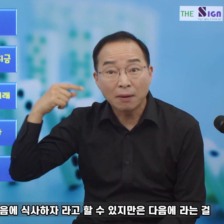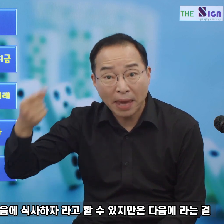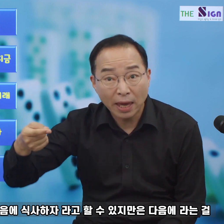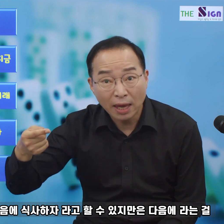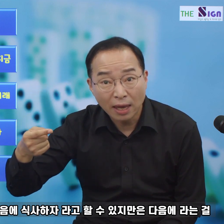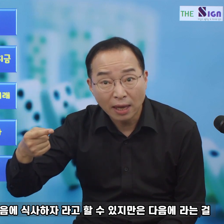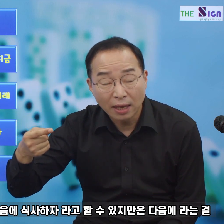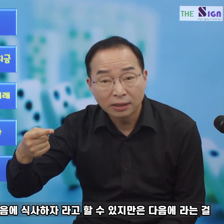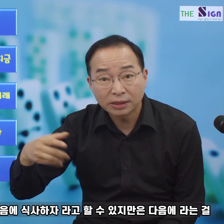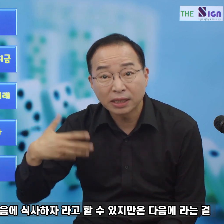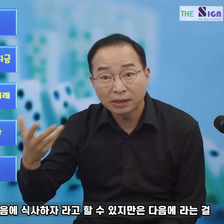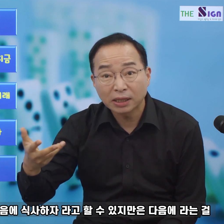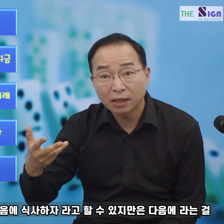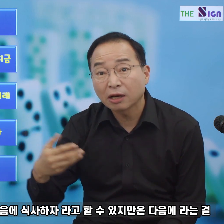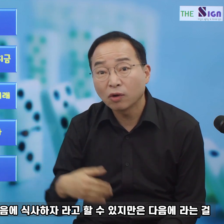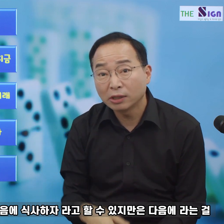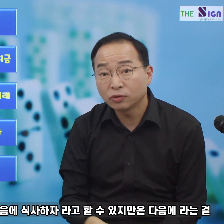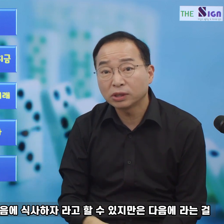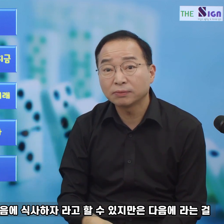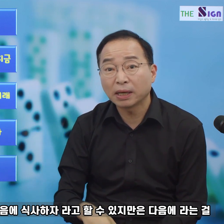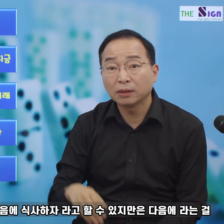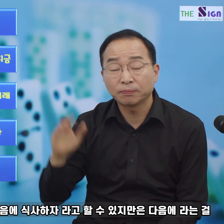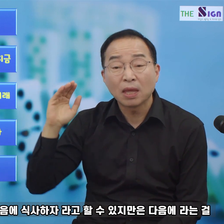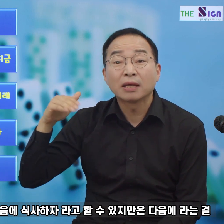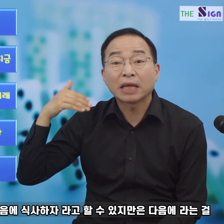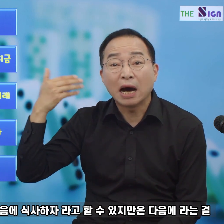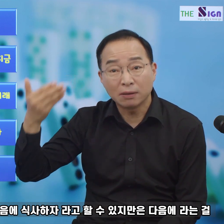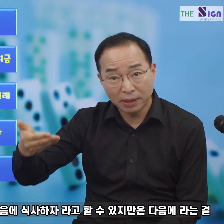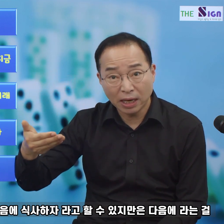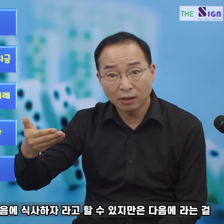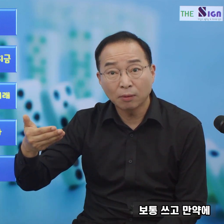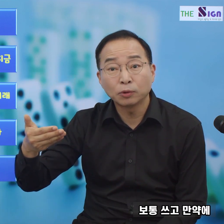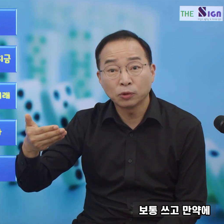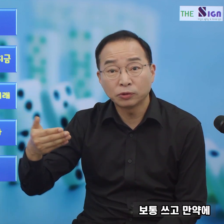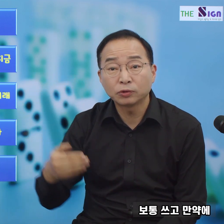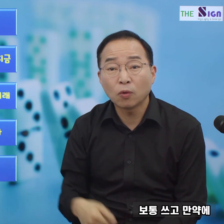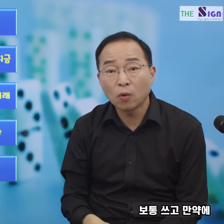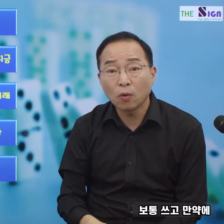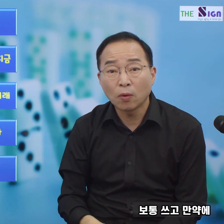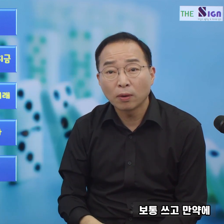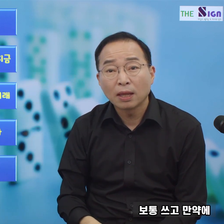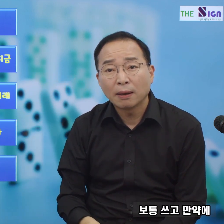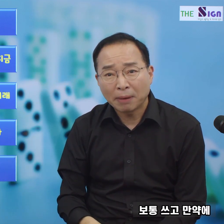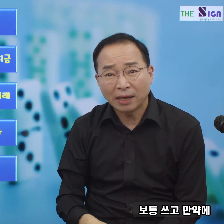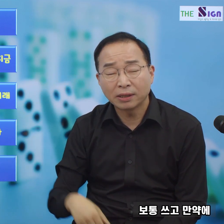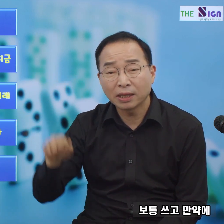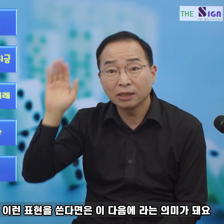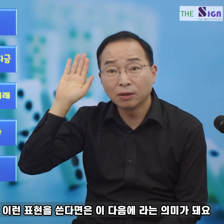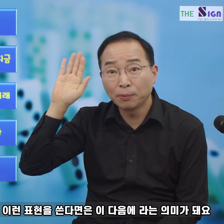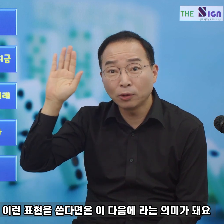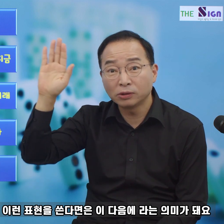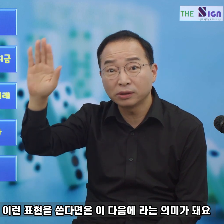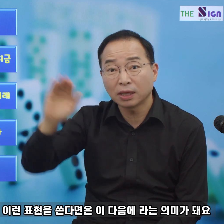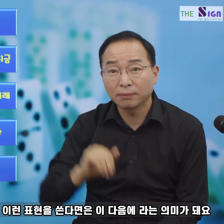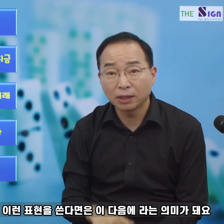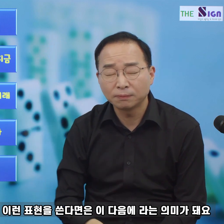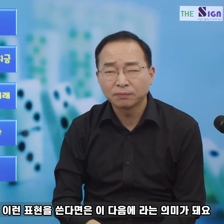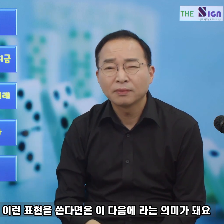다음에 식사하자 라고 할 수 있지만은 다음에라는 걸 보통 쓰고, 만약에 이런 표현을 쓴다면은